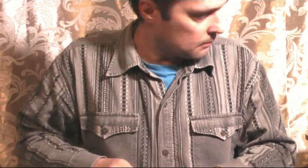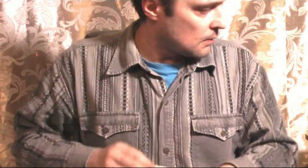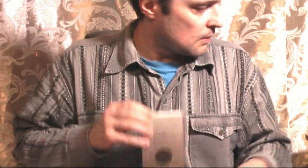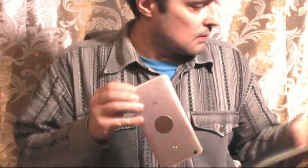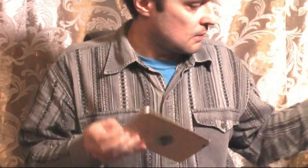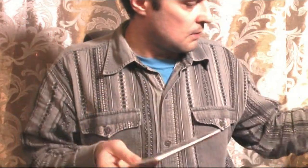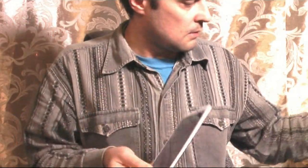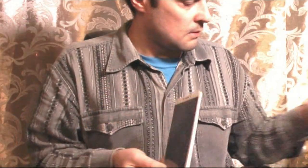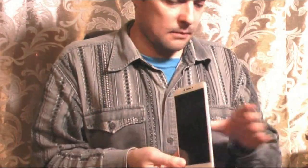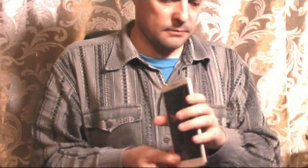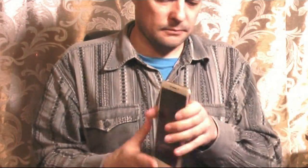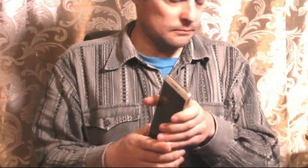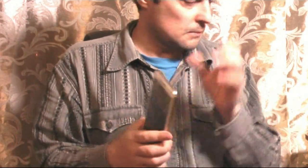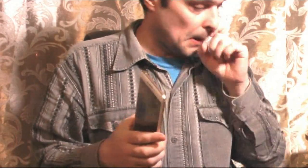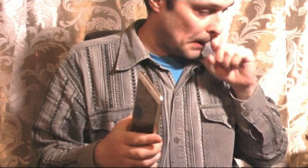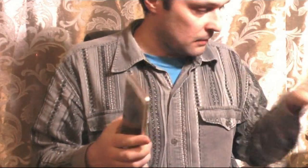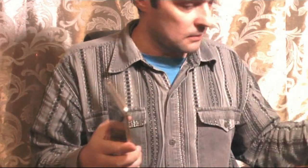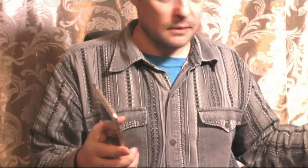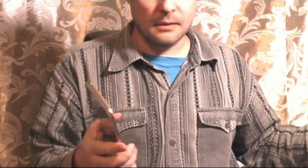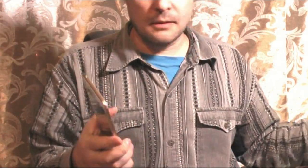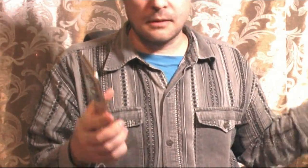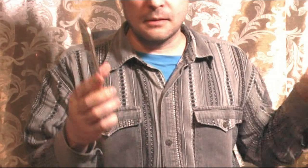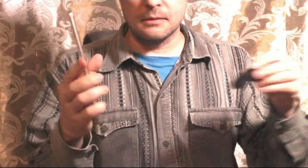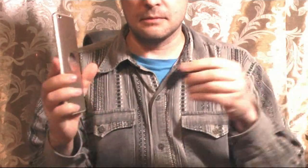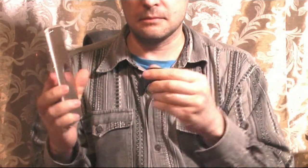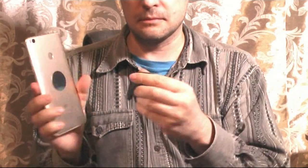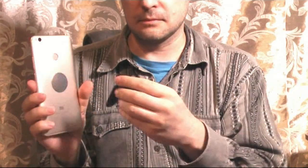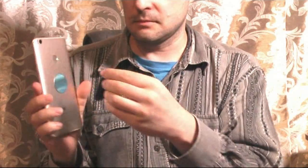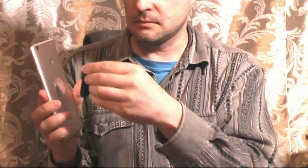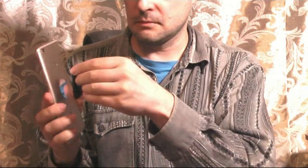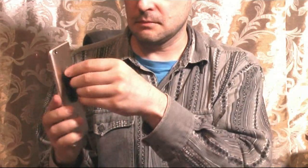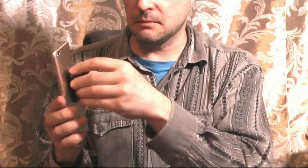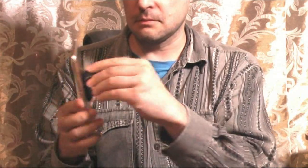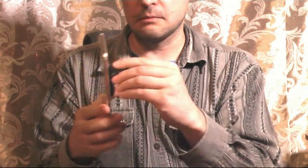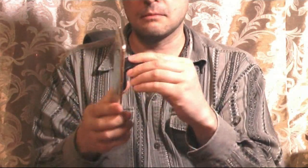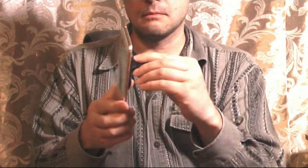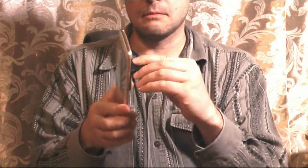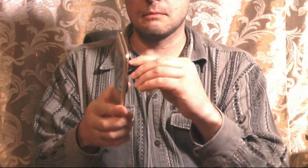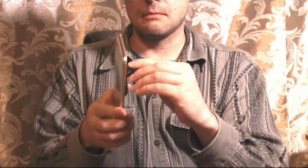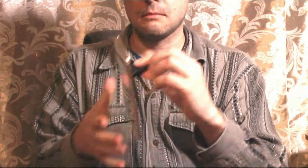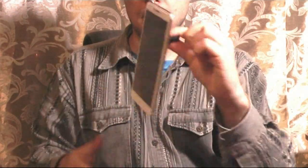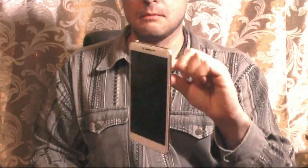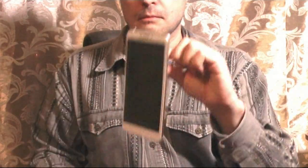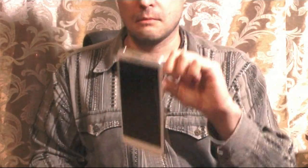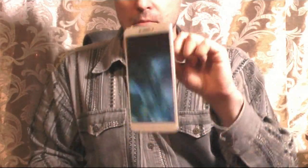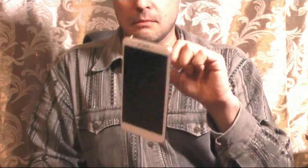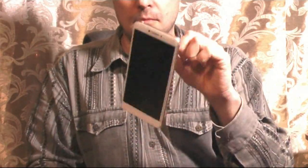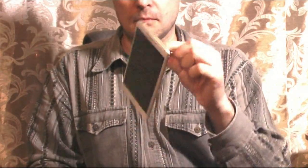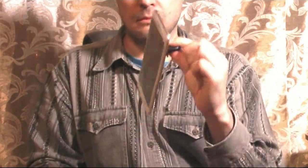раз в день 14 декабря 43-го штурмовик сбили немецкие зенитчики. Центральный архив Министерства